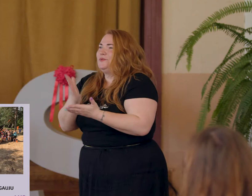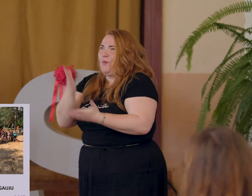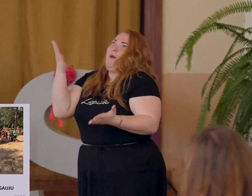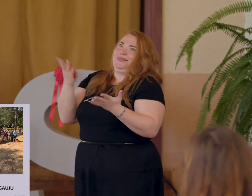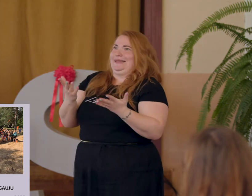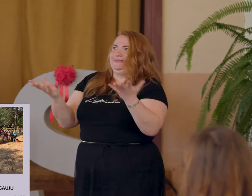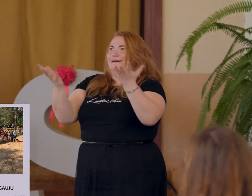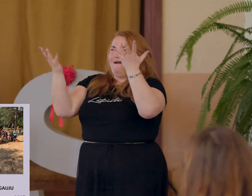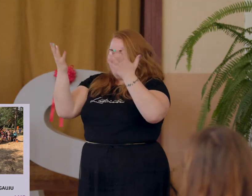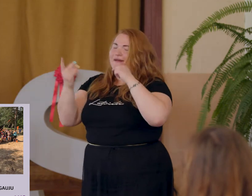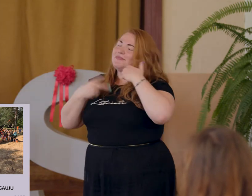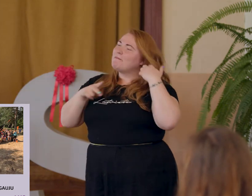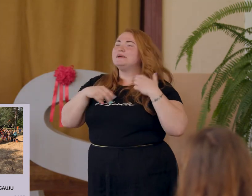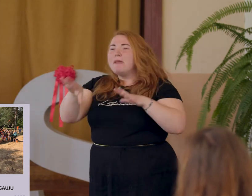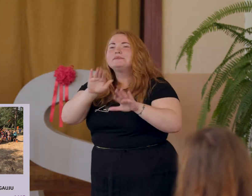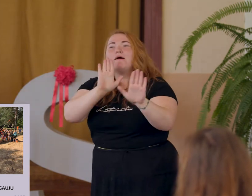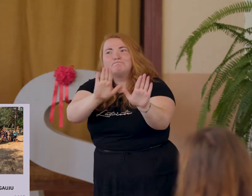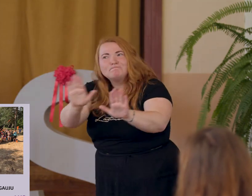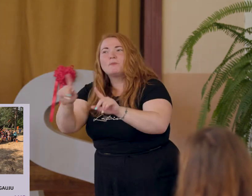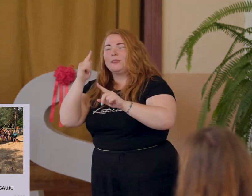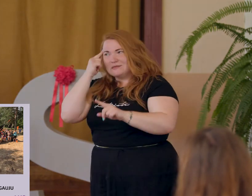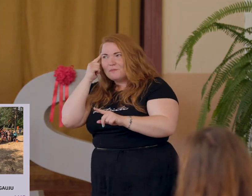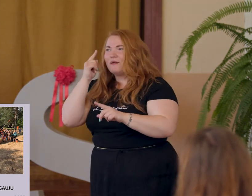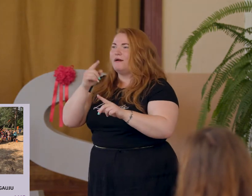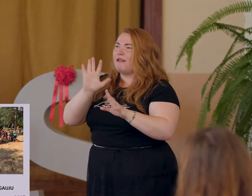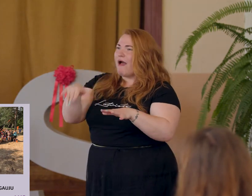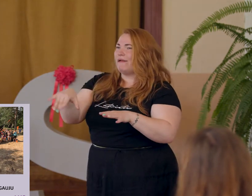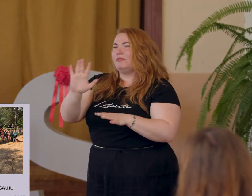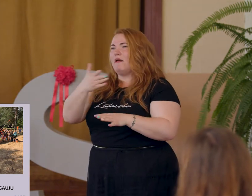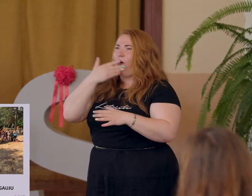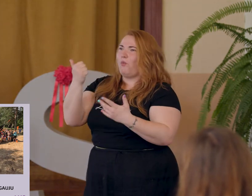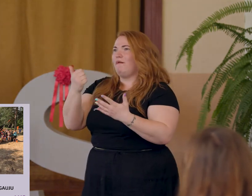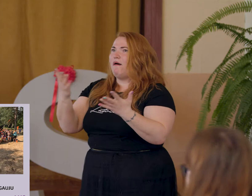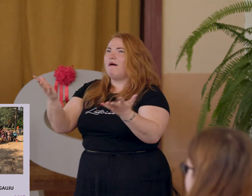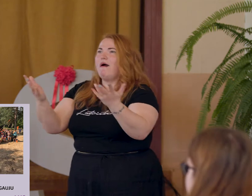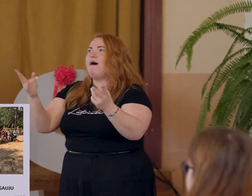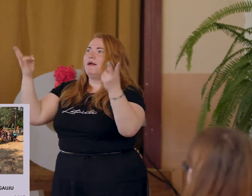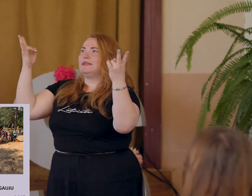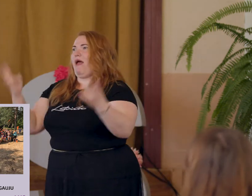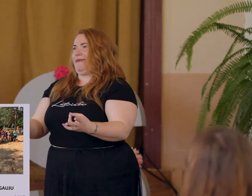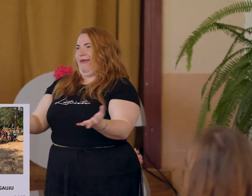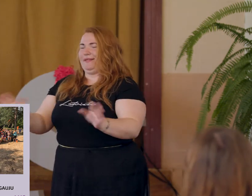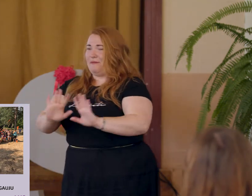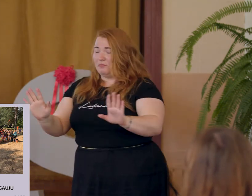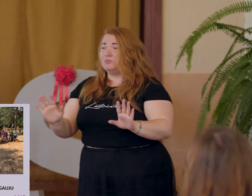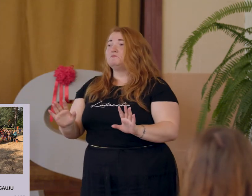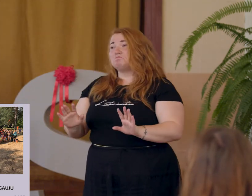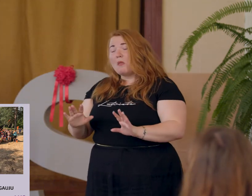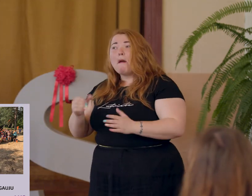atbildība. Ja nu kā, kaut kas pēkšņi notiek, un tad ir viss tikai izrunāts, lai nebūtu nekas, lai kaut kādas krīzes